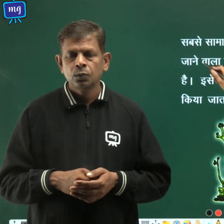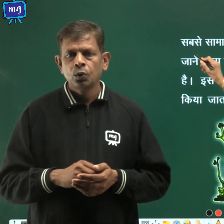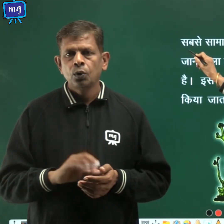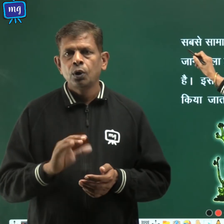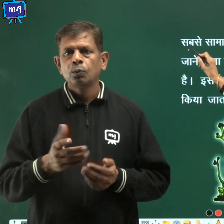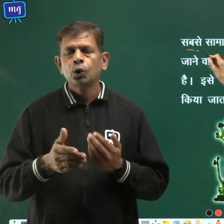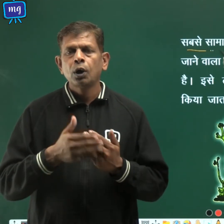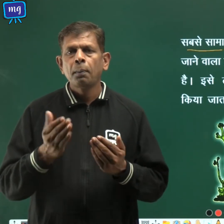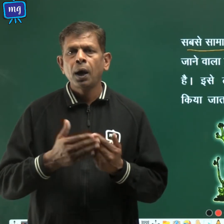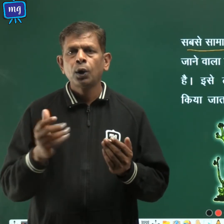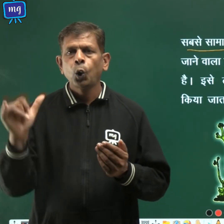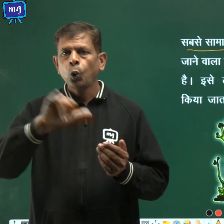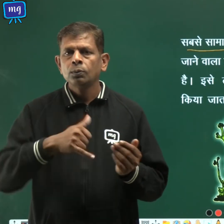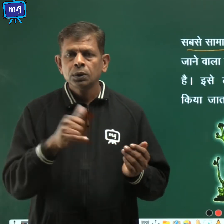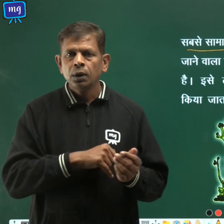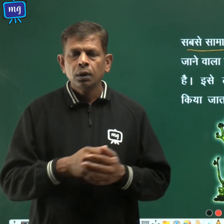सबसे सामान्य रूप से